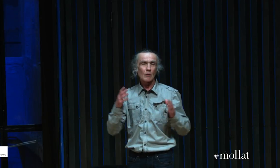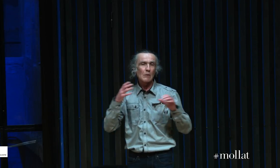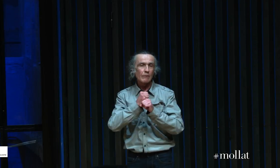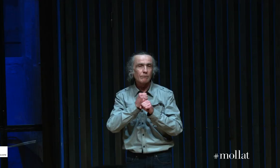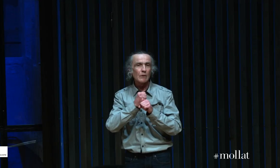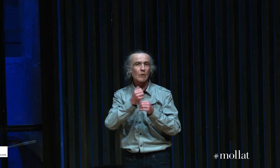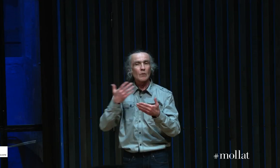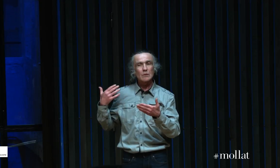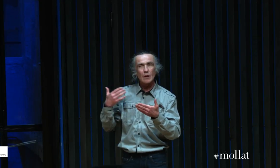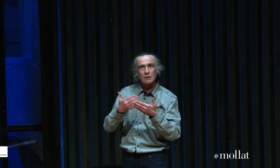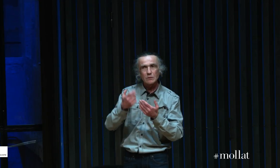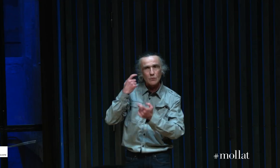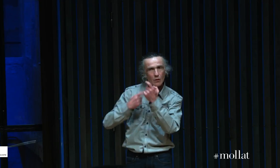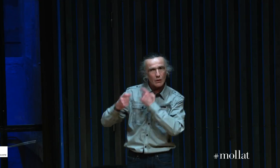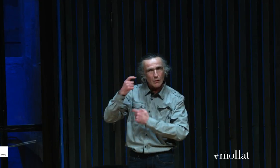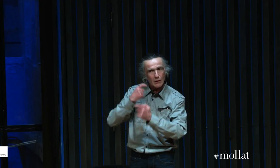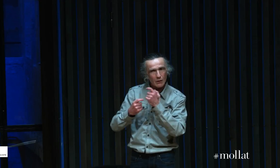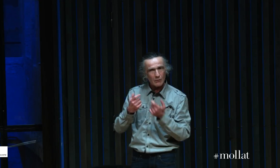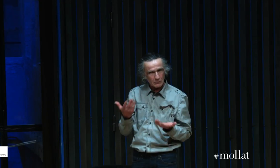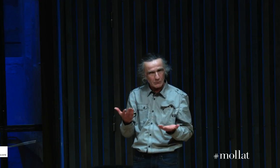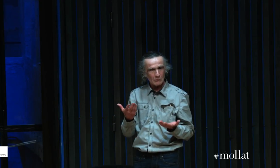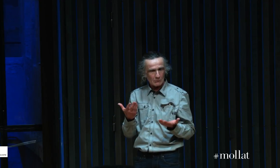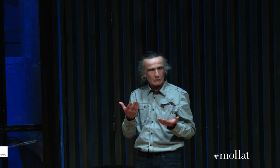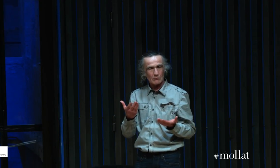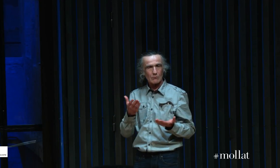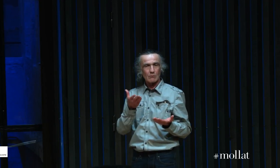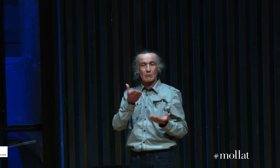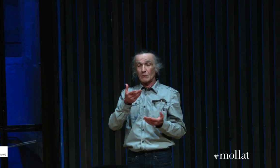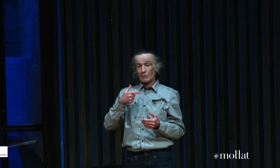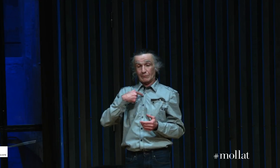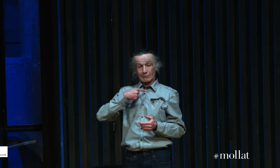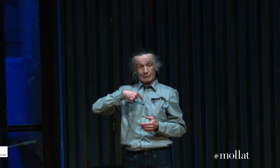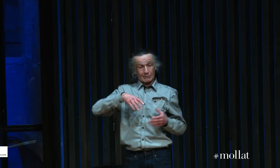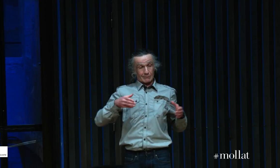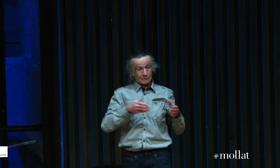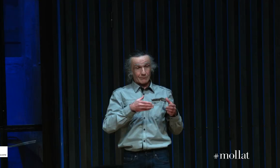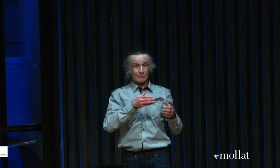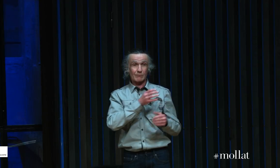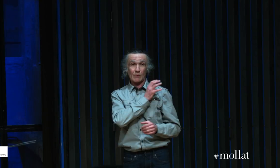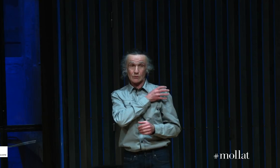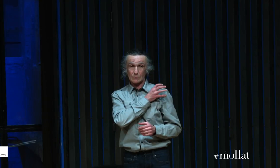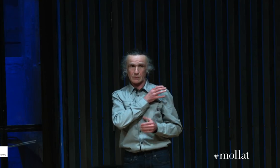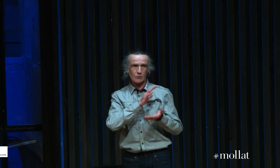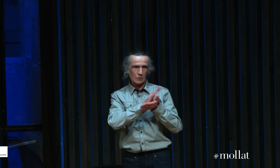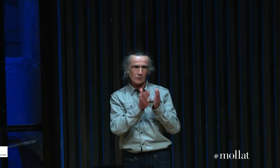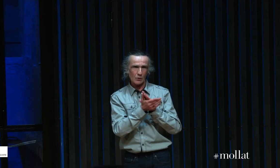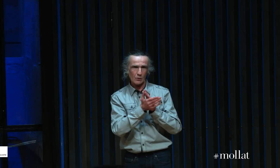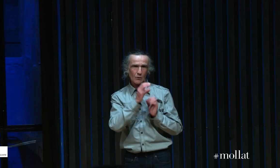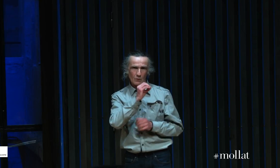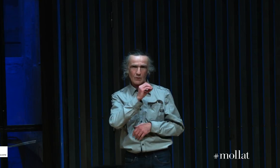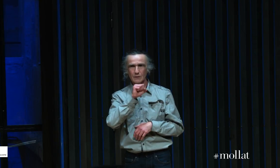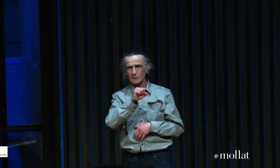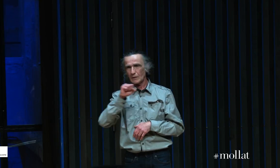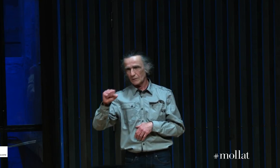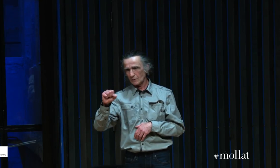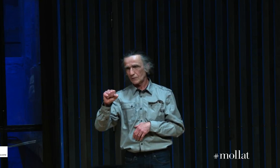en page nos parcours de vie. Et le contexte, si j'aimerais bien y revenir, c'est qu'avec